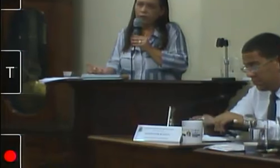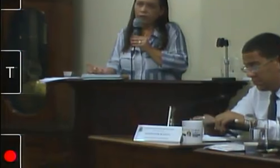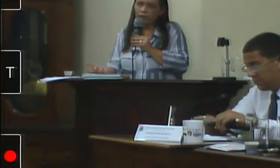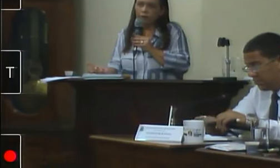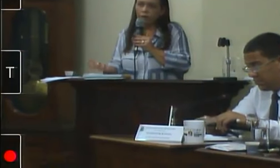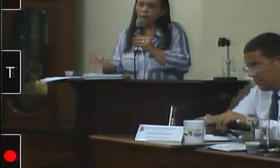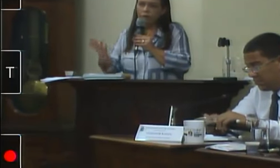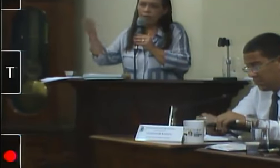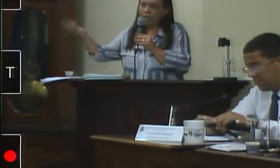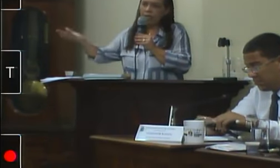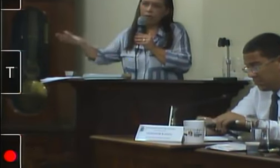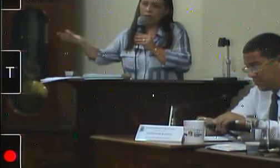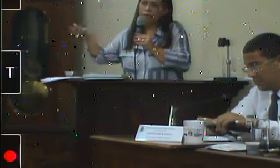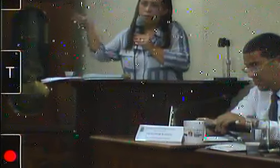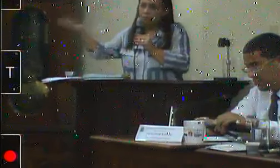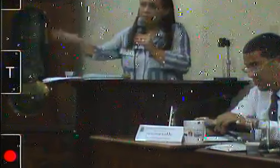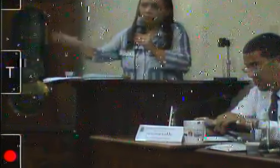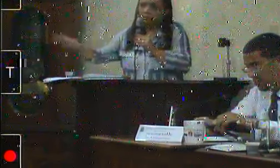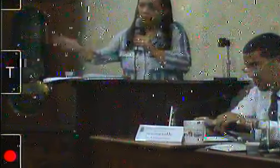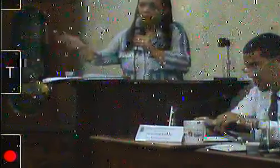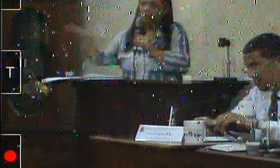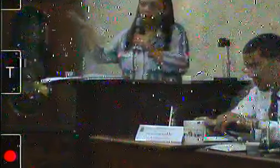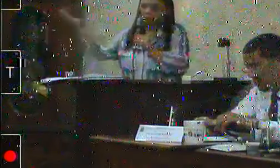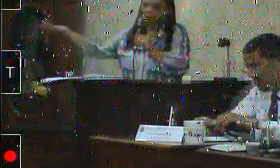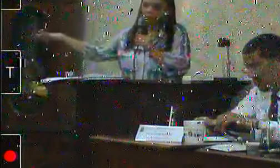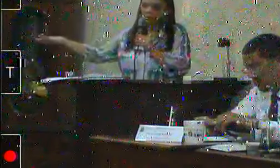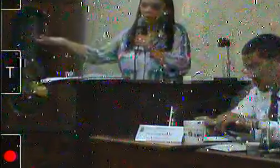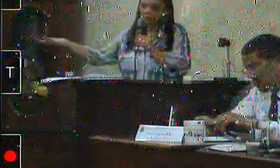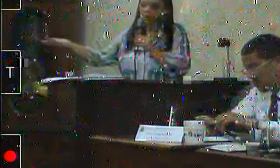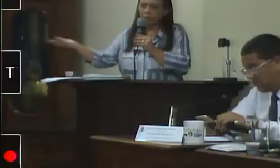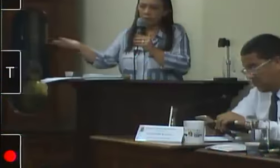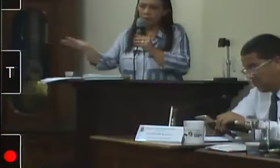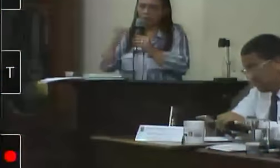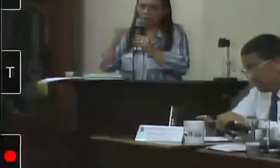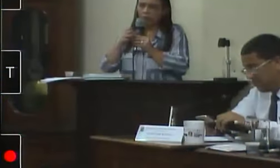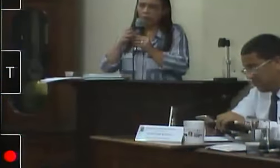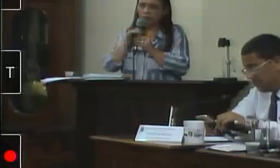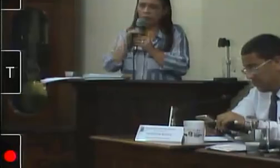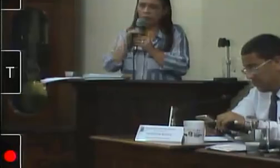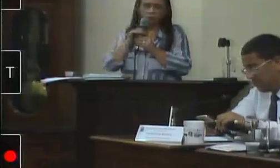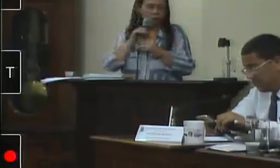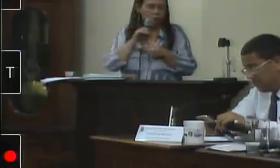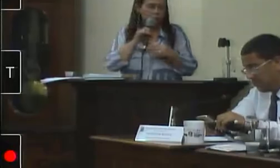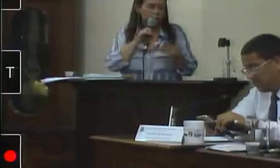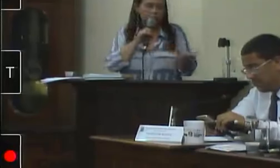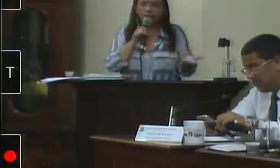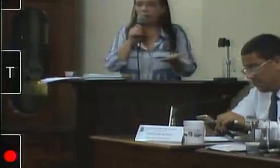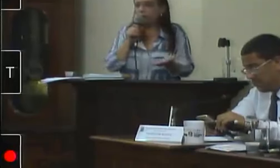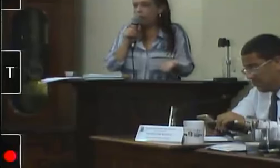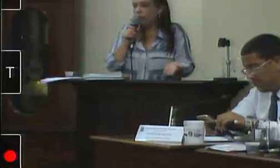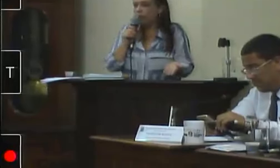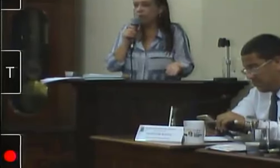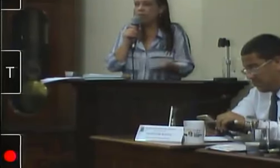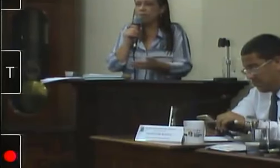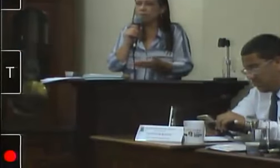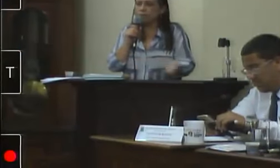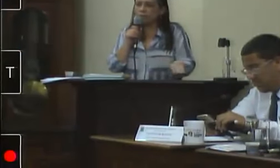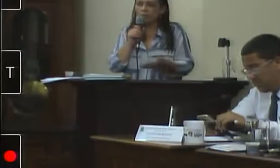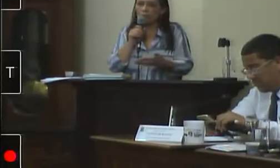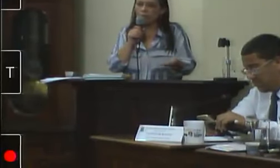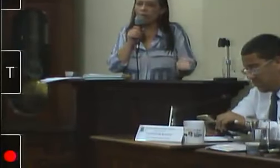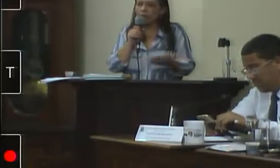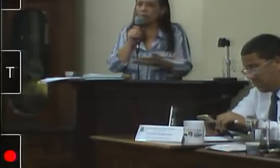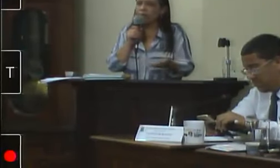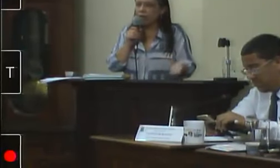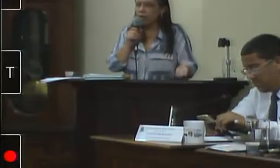nos ajudar muito se a sede da SPO foi em Volta Redonda, ou em Angra dos Reis, no caso. Né? Ou um ou outro, porque são os